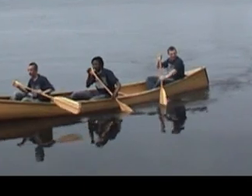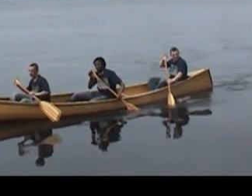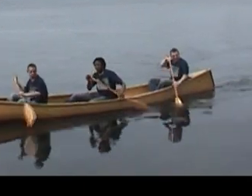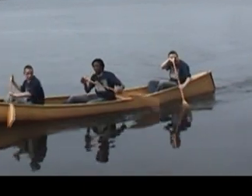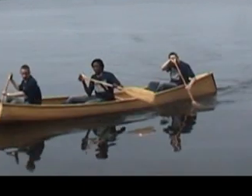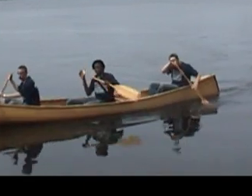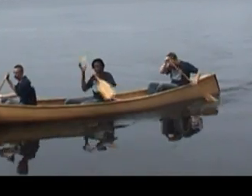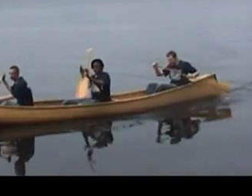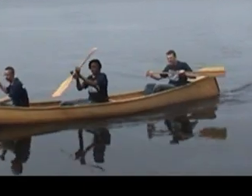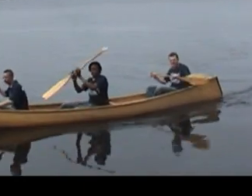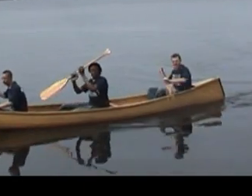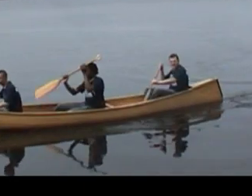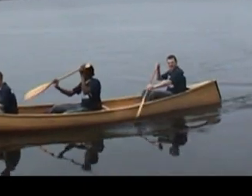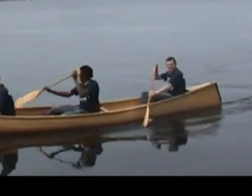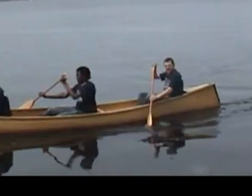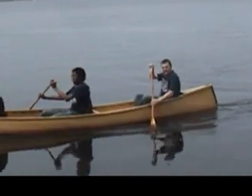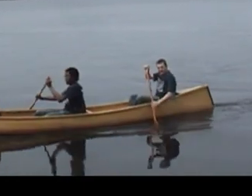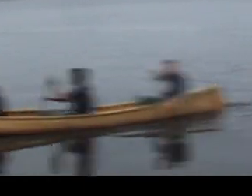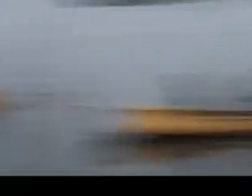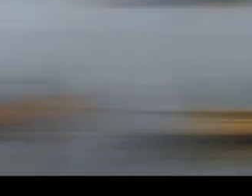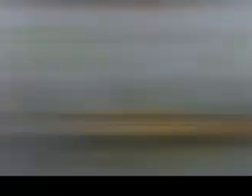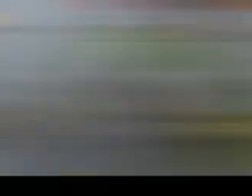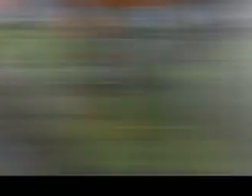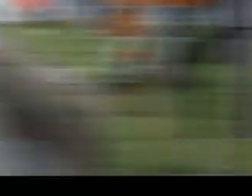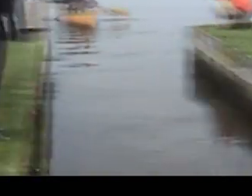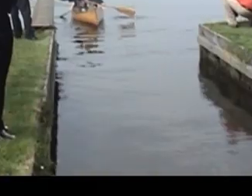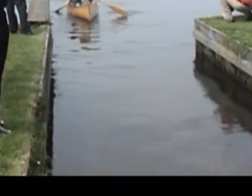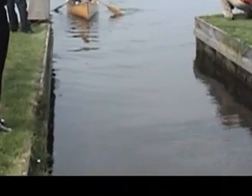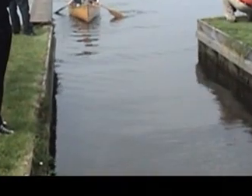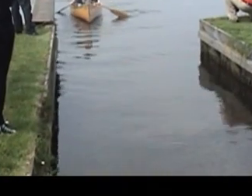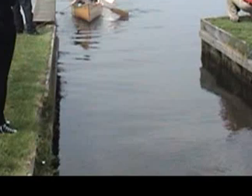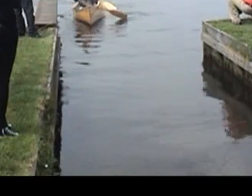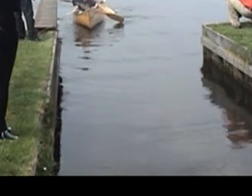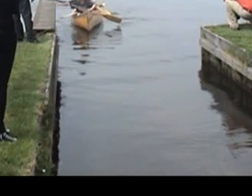Thank you.